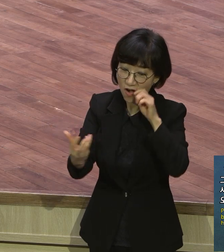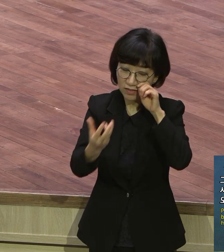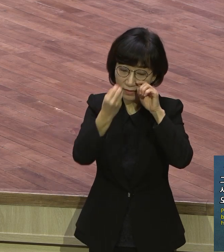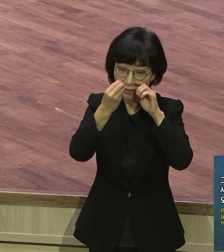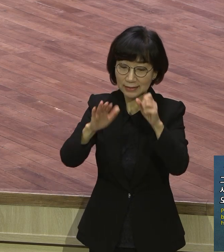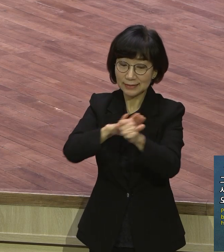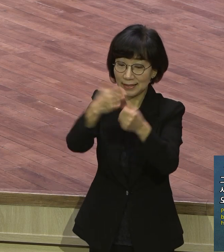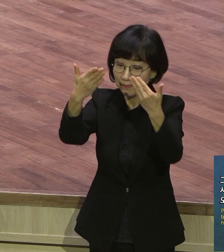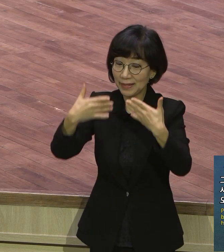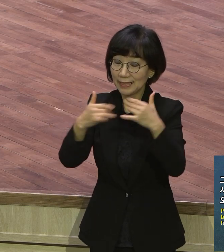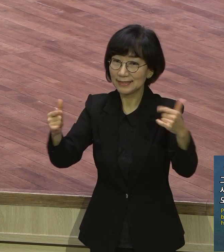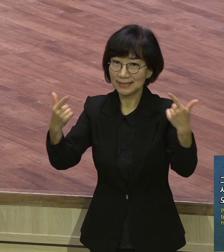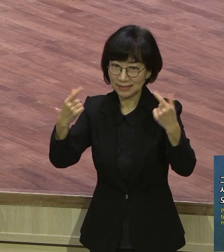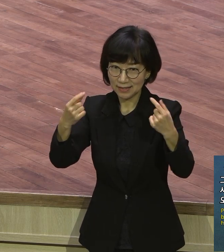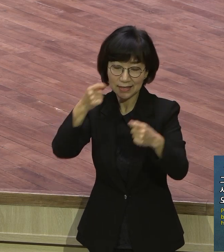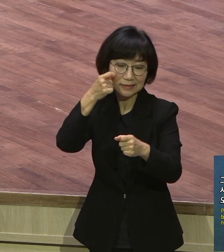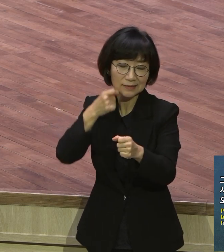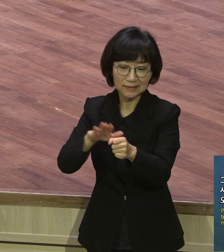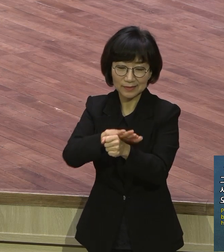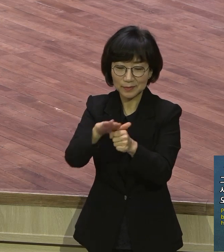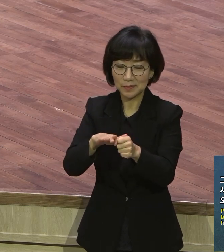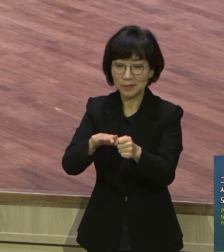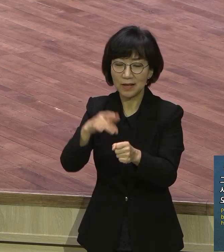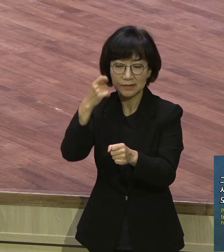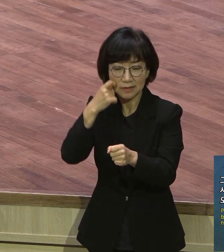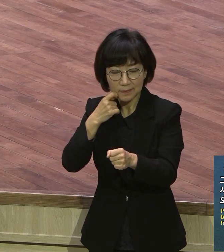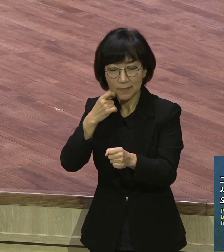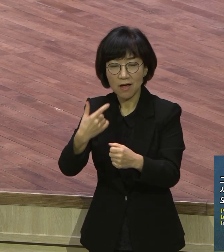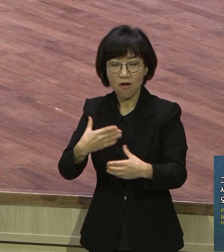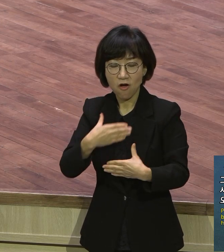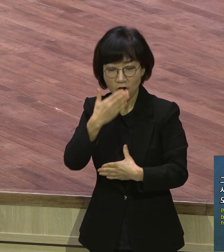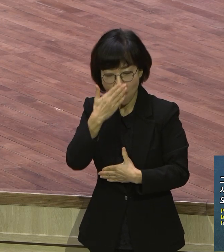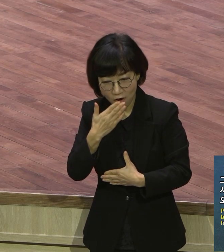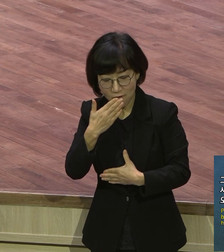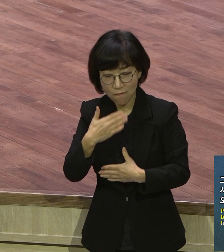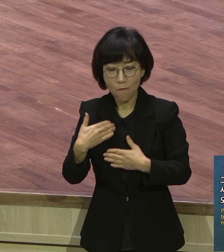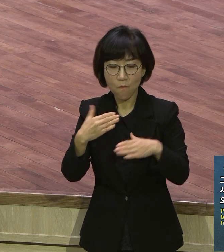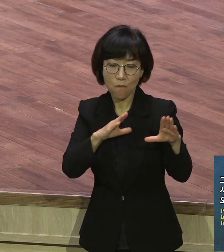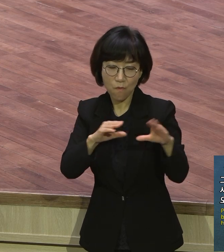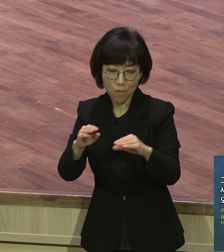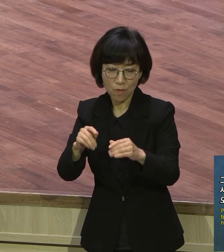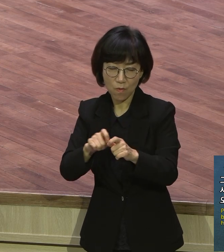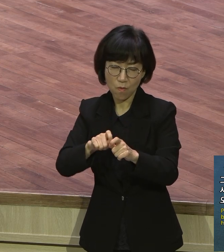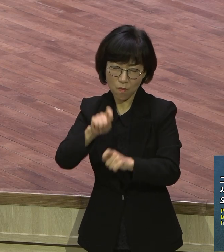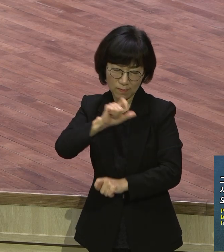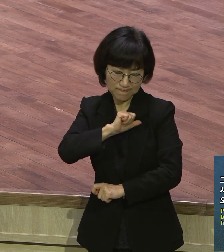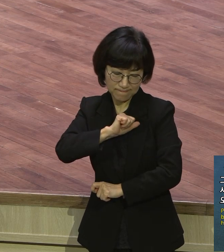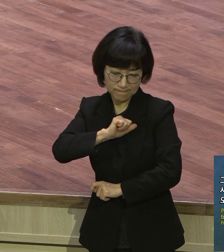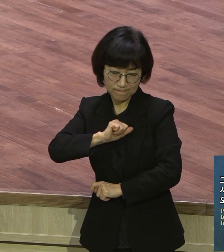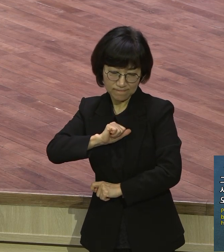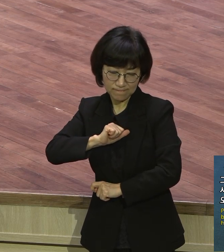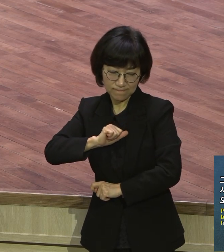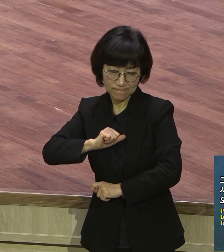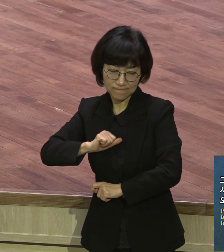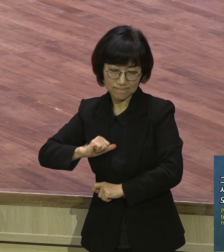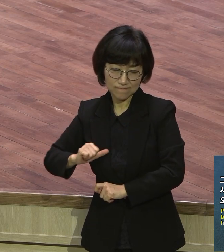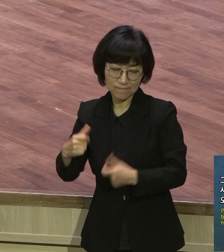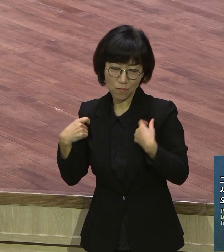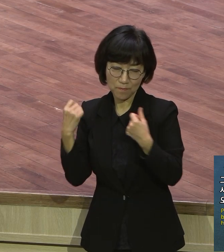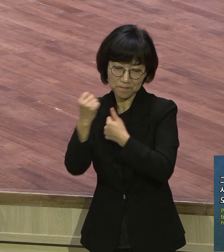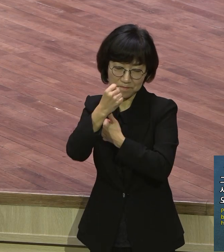사랑받는 자처럼 격률과 자비와 겸손과 온유와 오래 참음을 옷입고